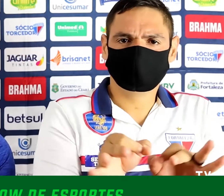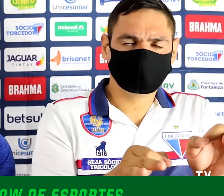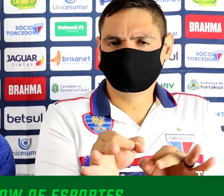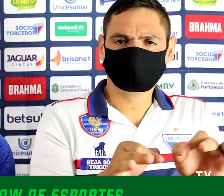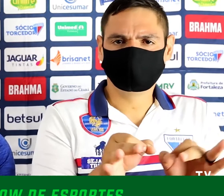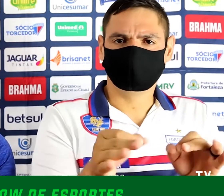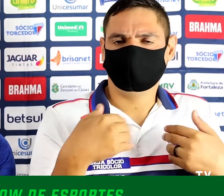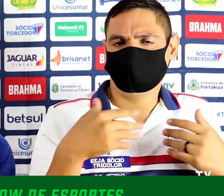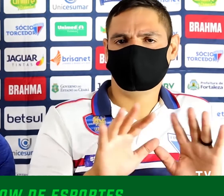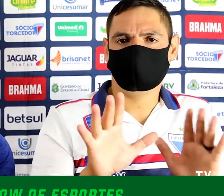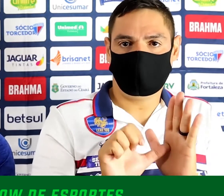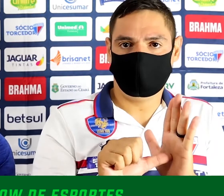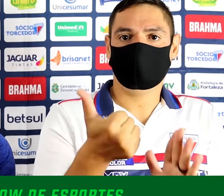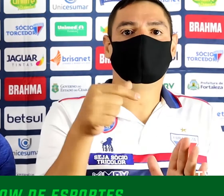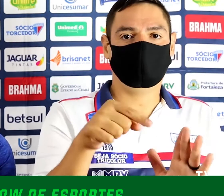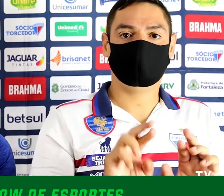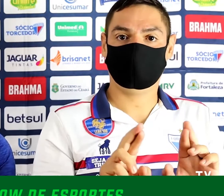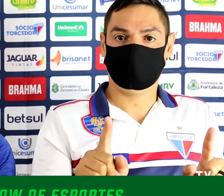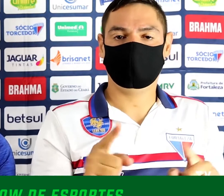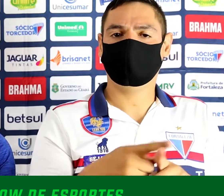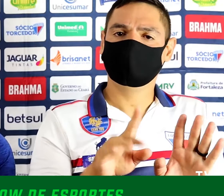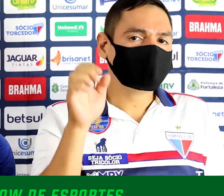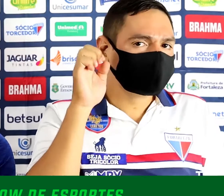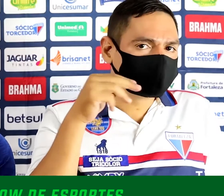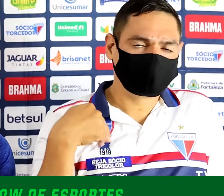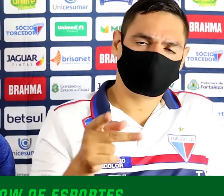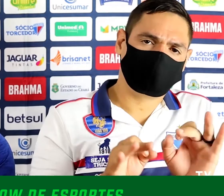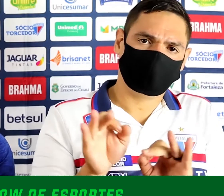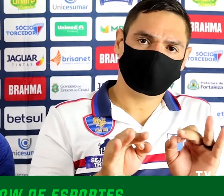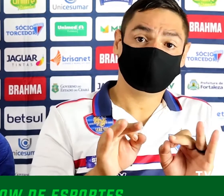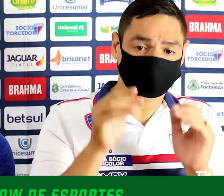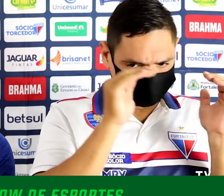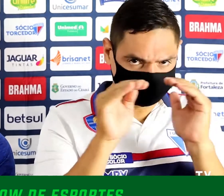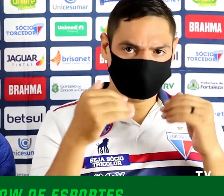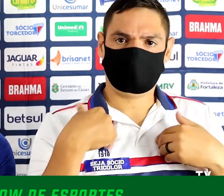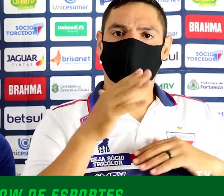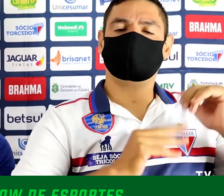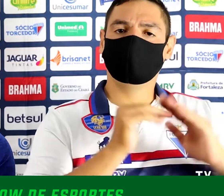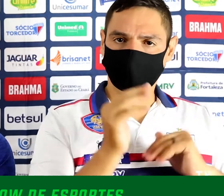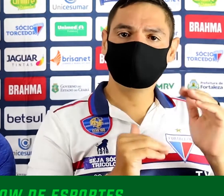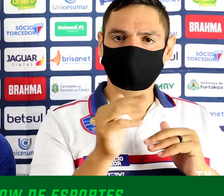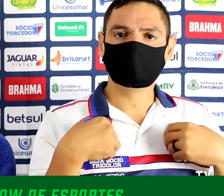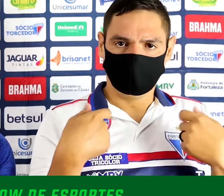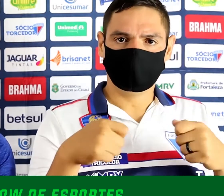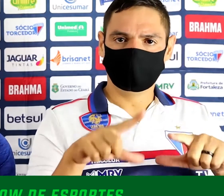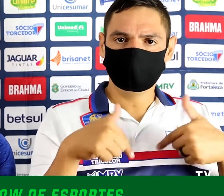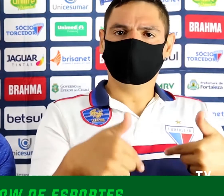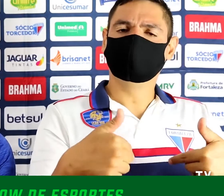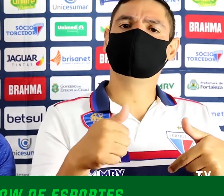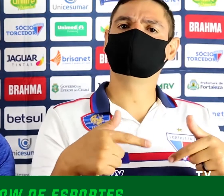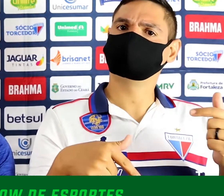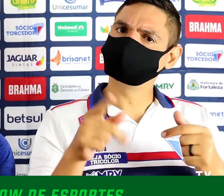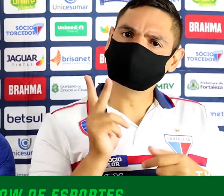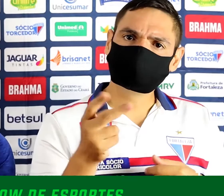nunca tinha jogado nesse esquema, é um esquema novo, diferente, mas isso aí é com o professor, a gente é profissional, a gente tem que dar o melhor em